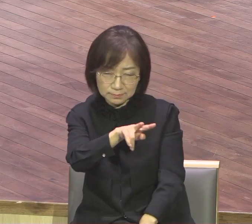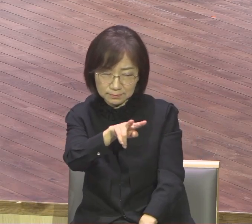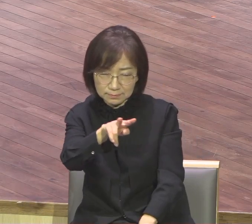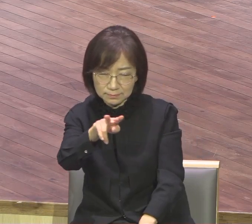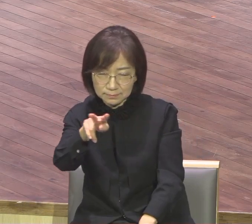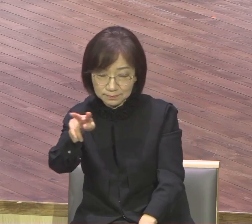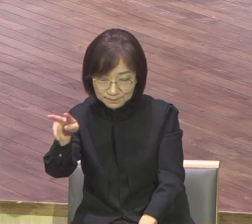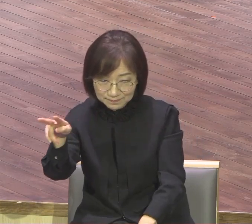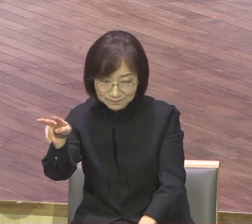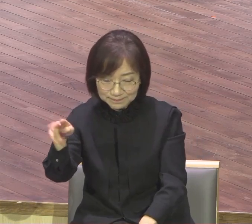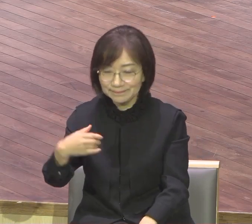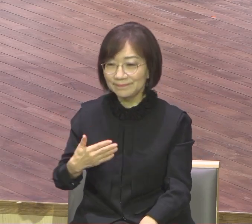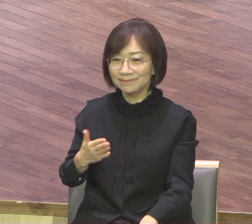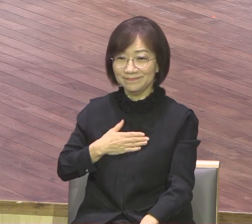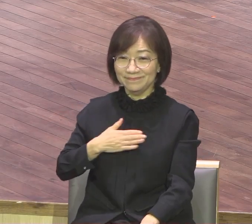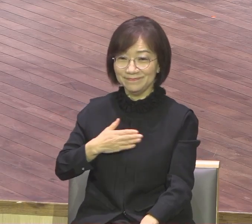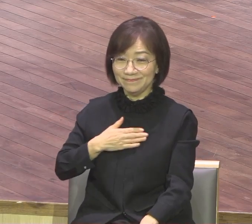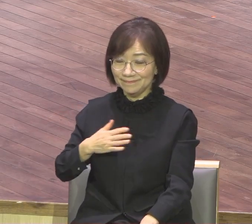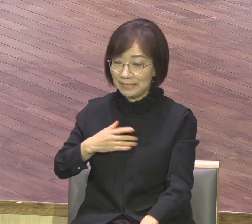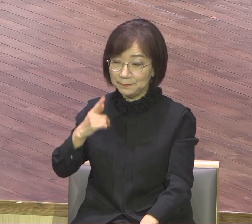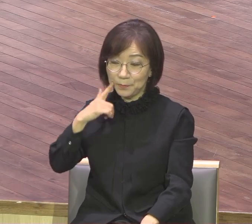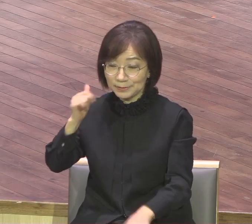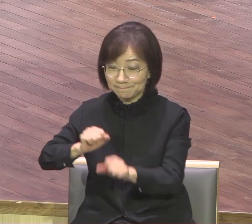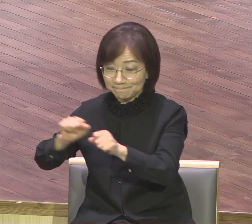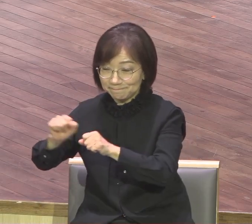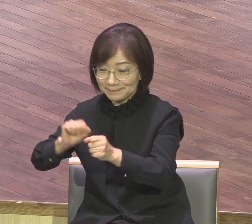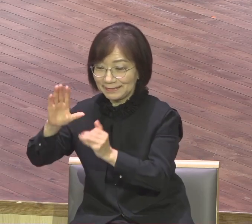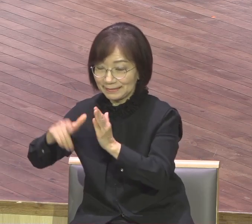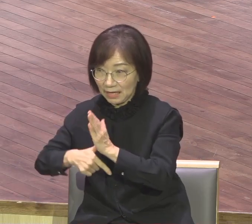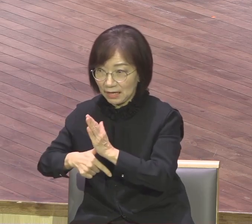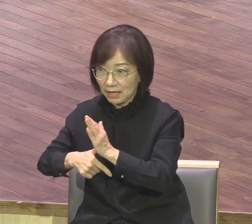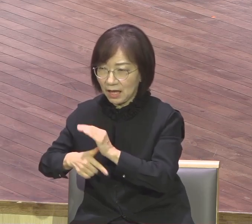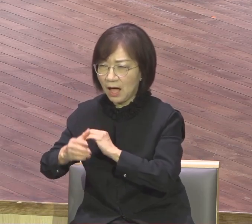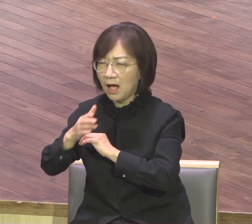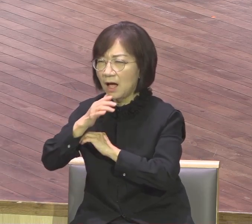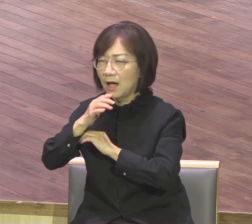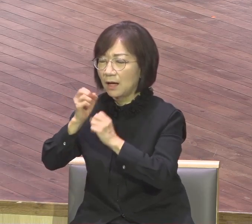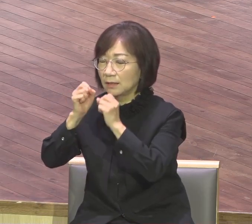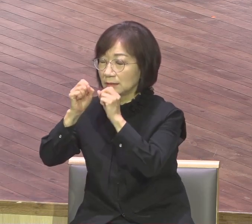이 답을 함께 나누면서 제2의 예원교회가 이